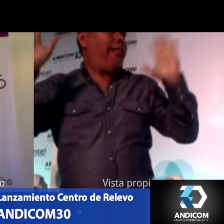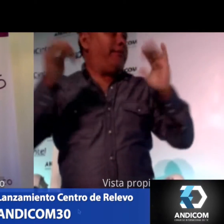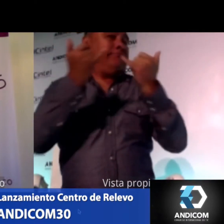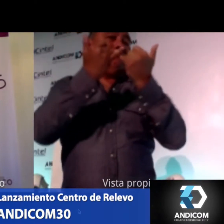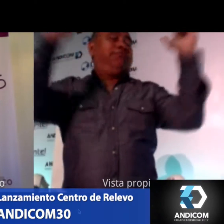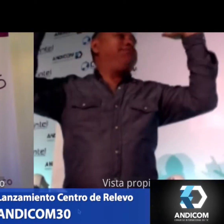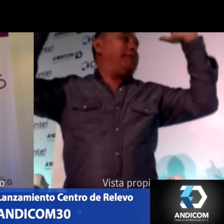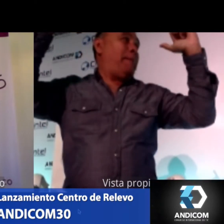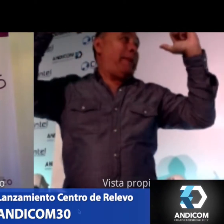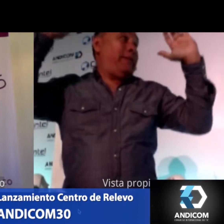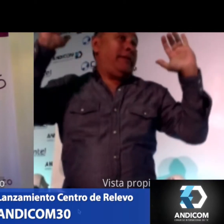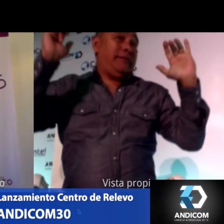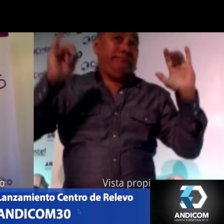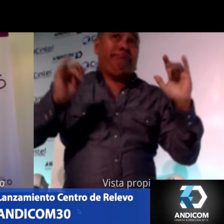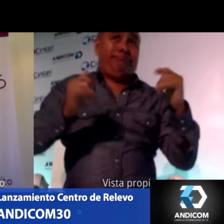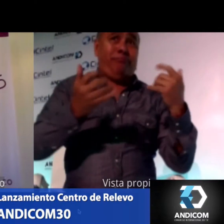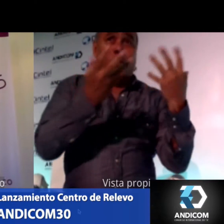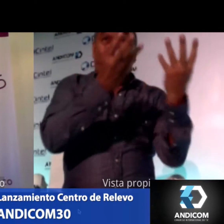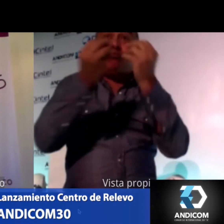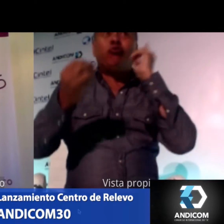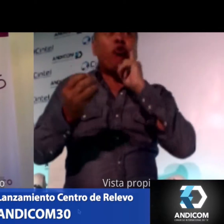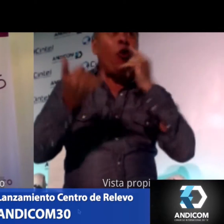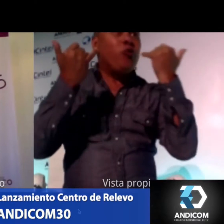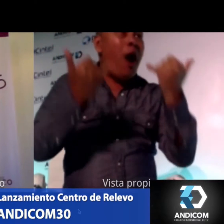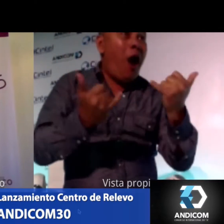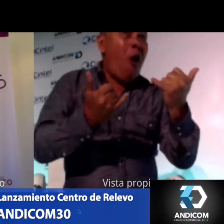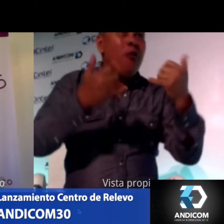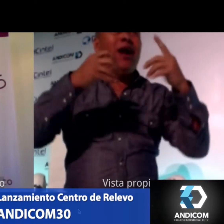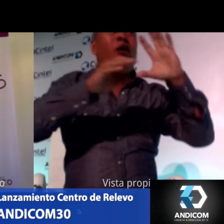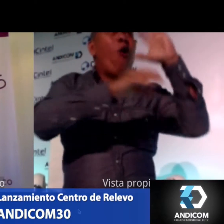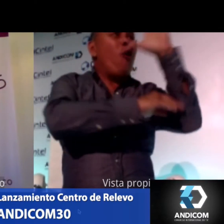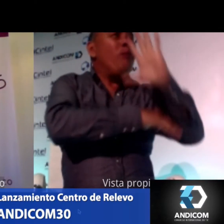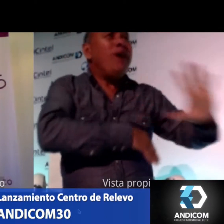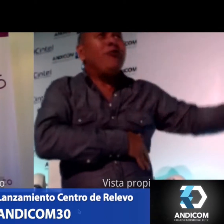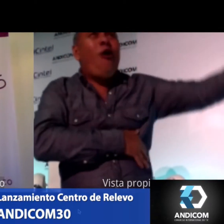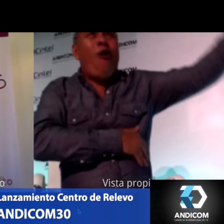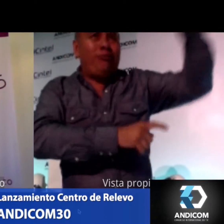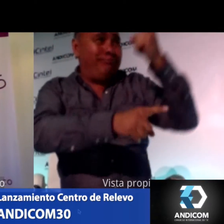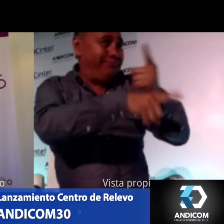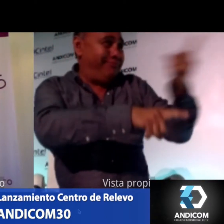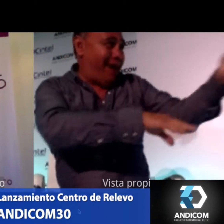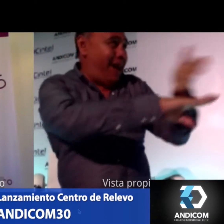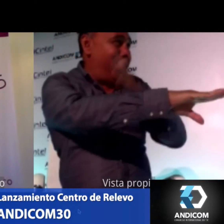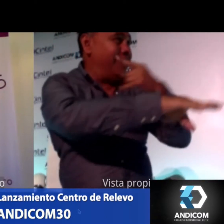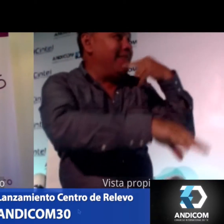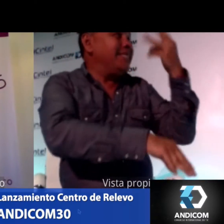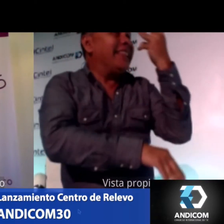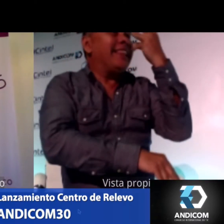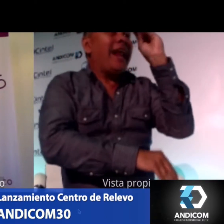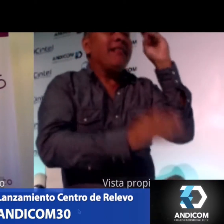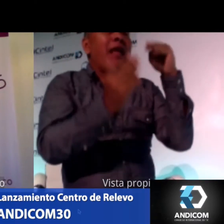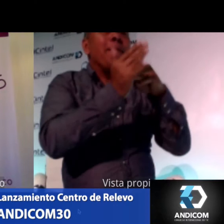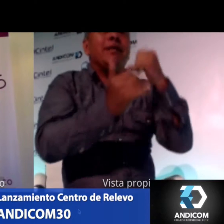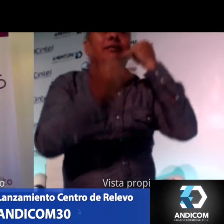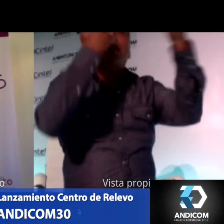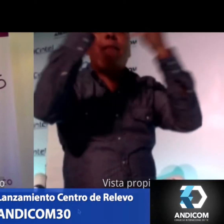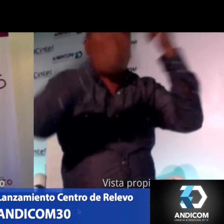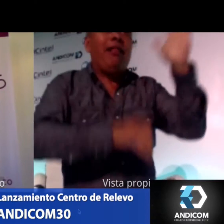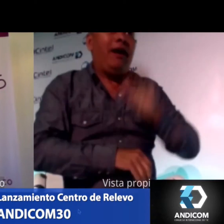gran alivio, para nuestros familiares y amigos, porque a nosotros como comunidad sorda nos generó independencia. A nivel nacional,